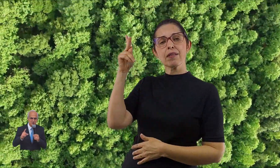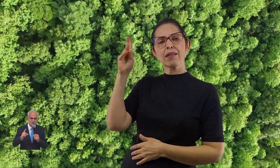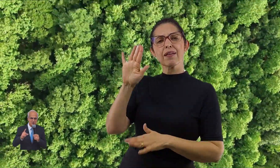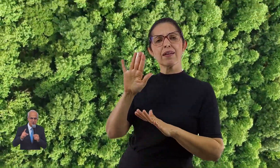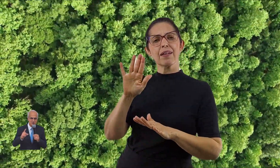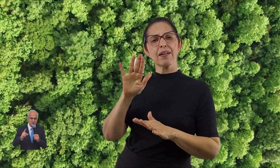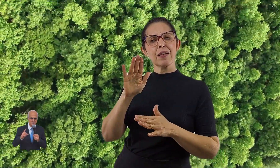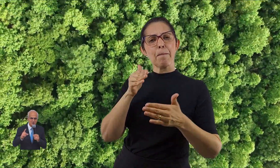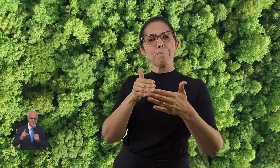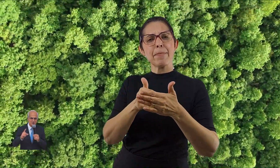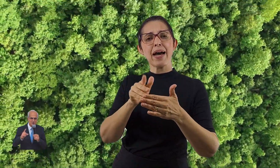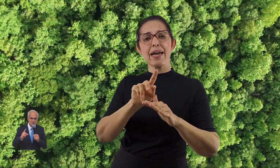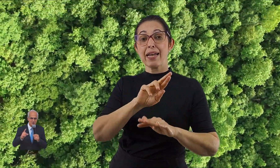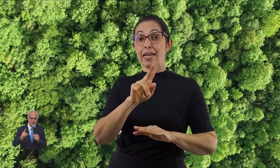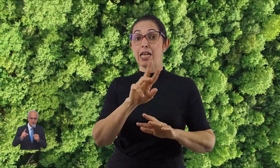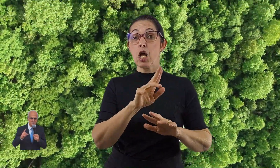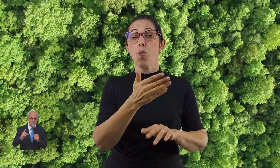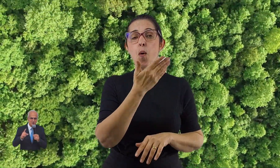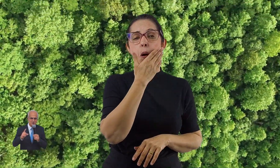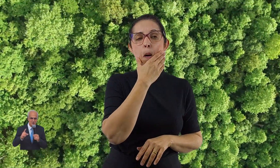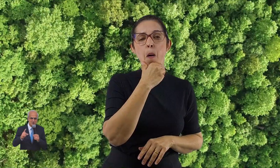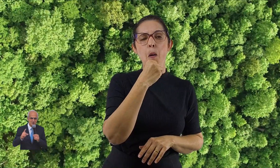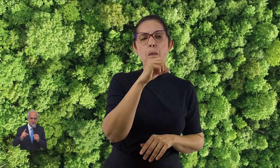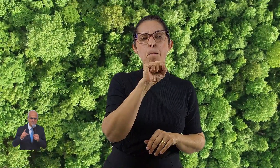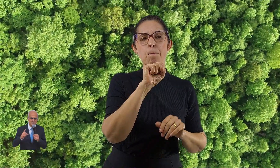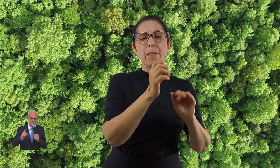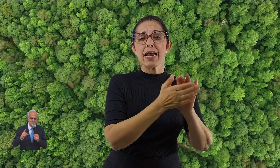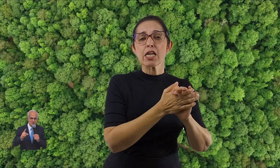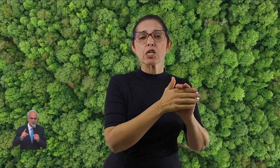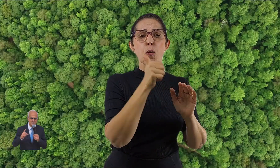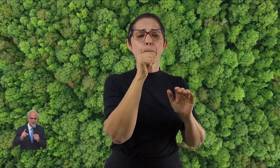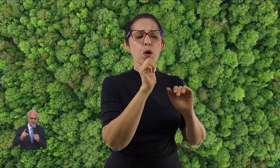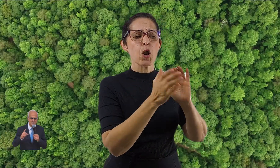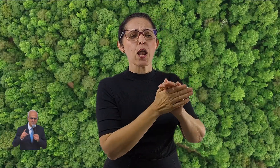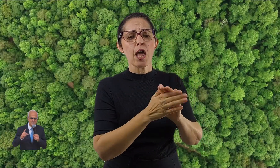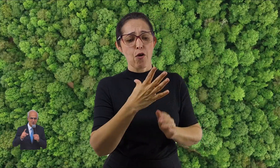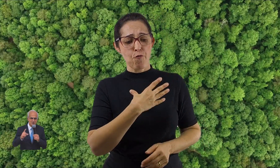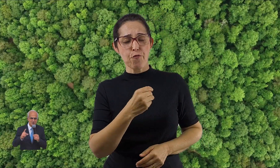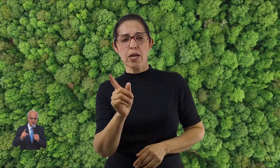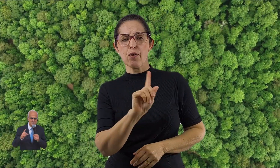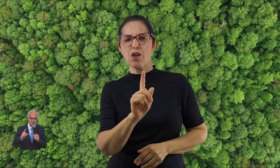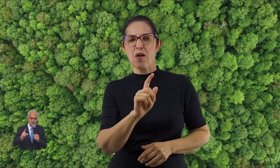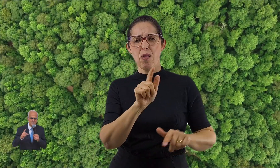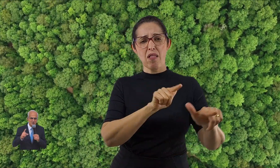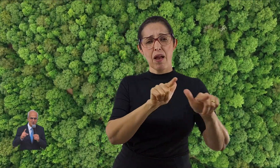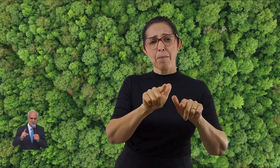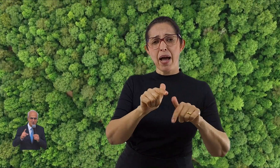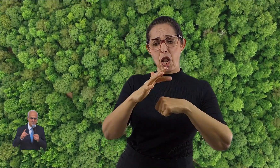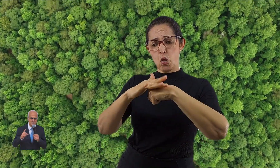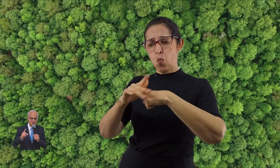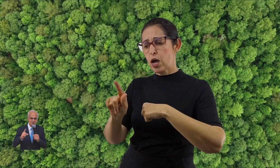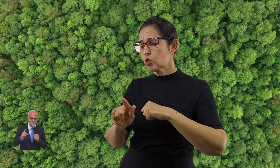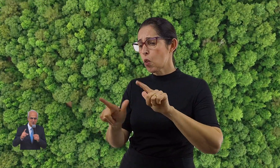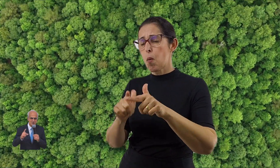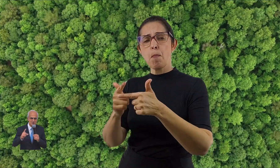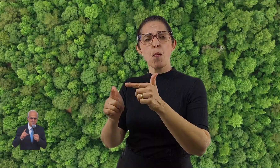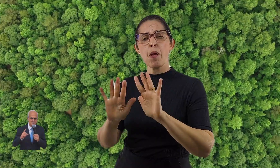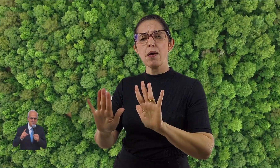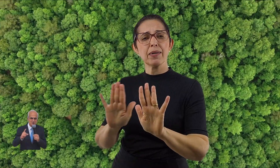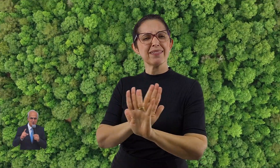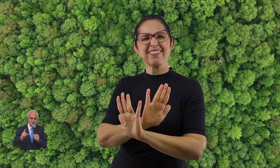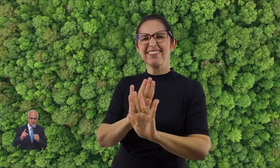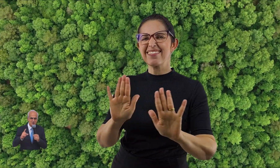sua esposa, não é seu marido, não é seu filho, não é o seu trabalho, não é a enfermidade, não é o problema no seu emprego, não é. A